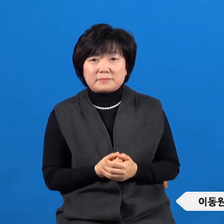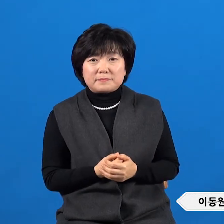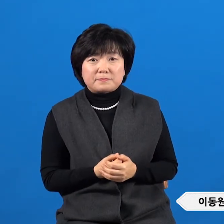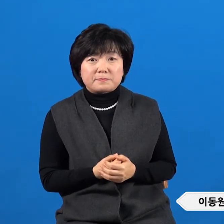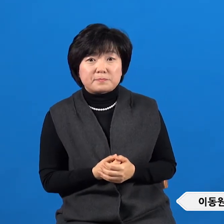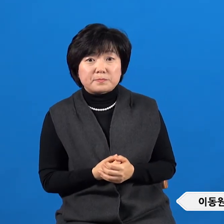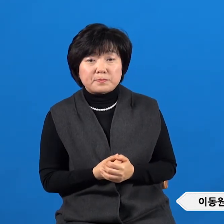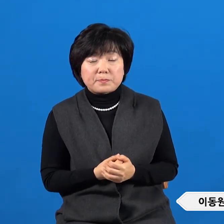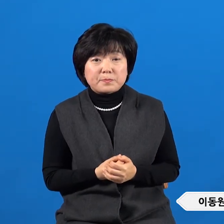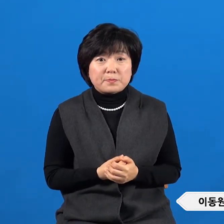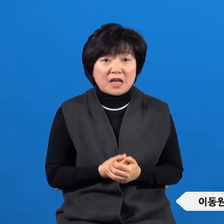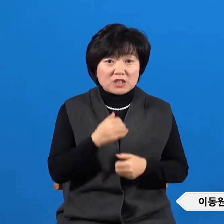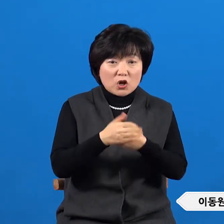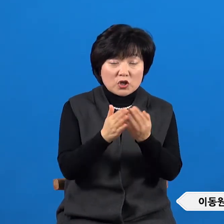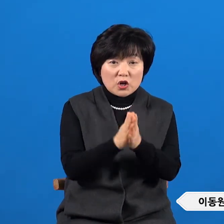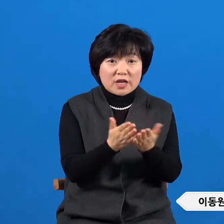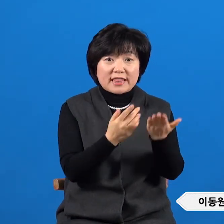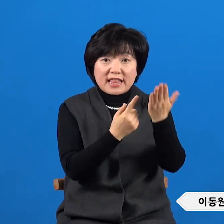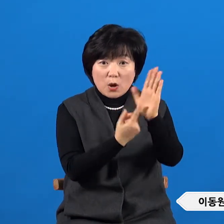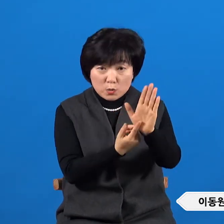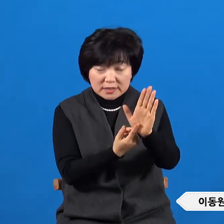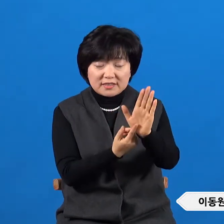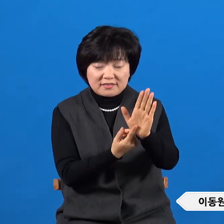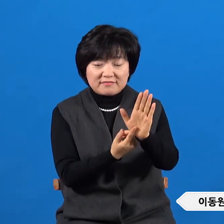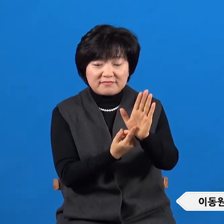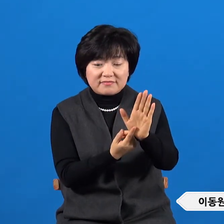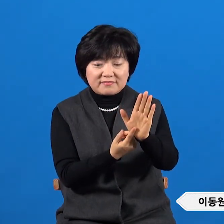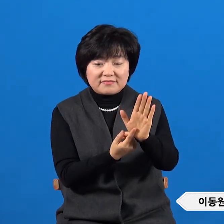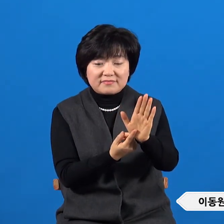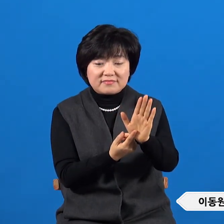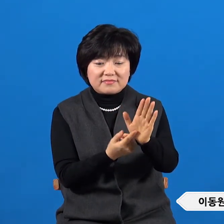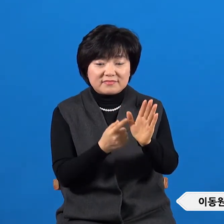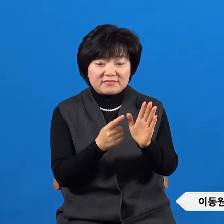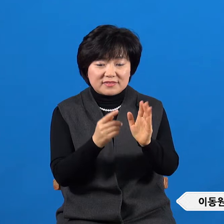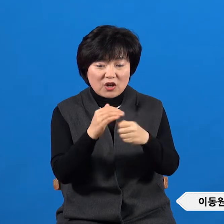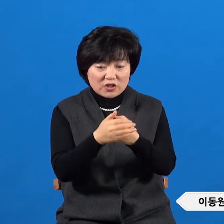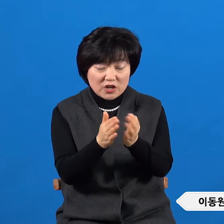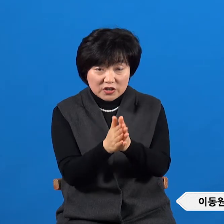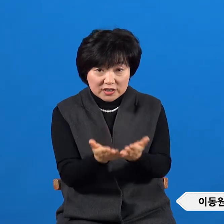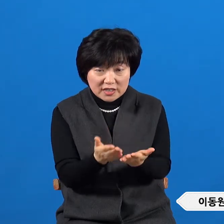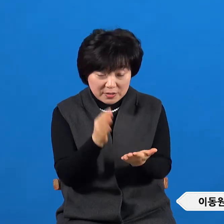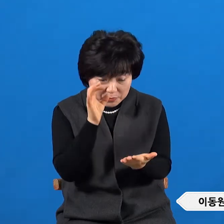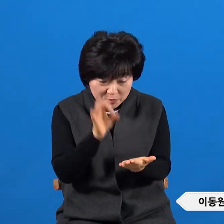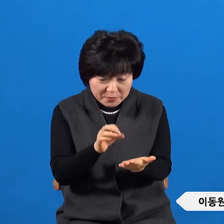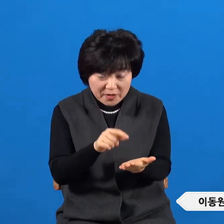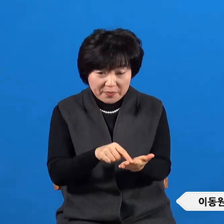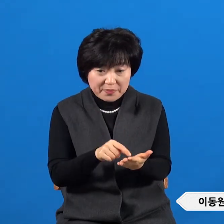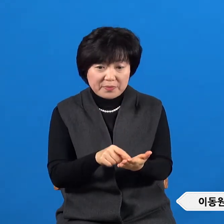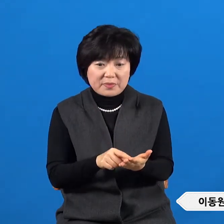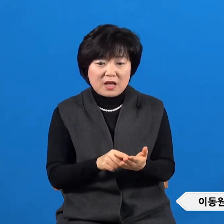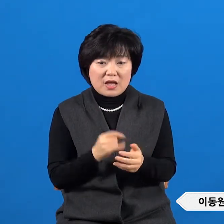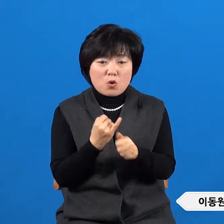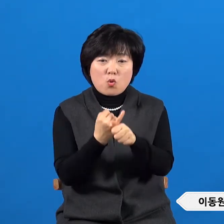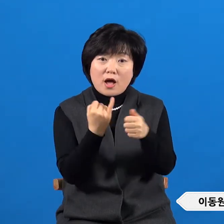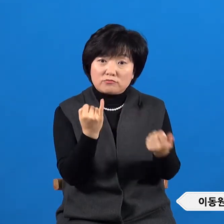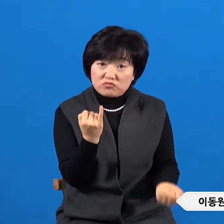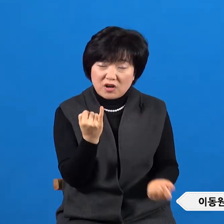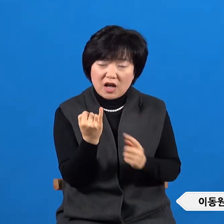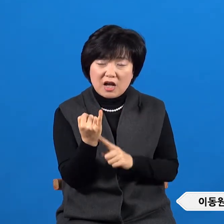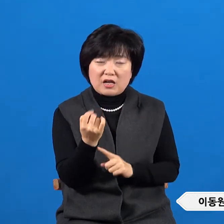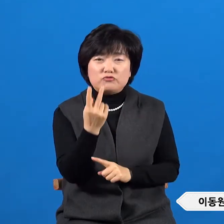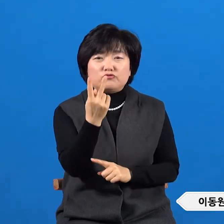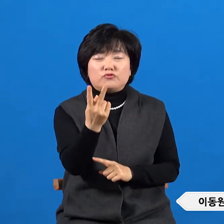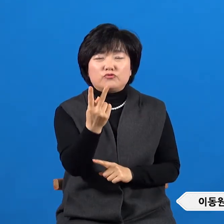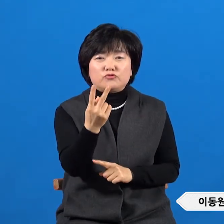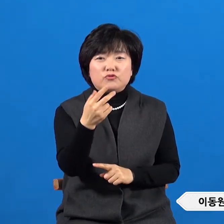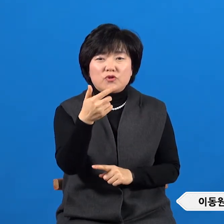것은 성경에 나타난 복음서에 나타난 한 가난한 과부가 2렙돈을 드리는 장면을 성경이